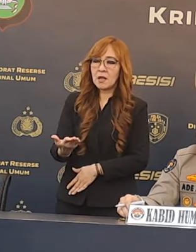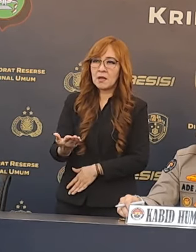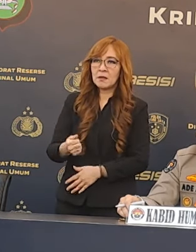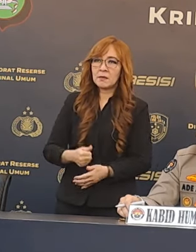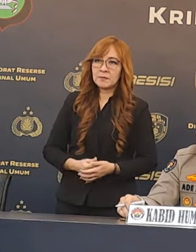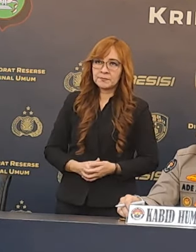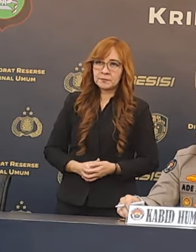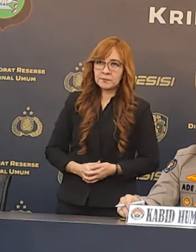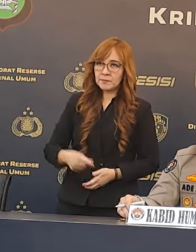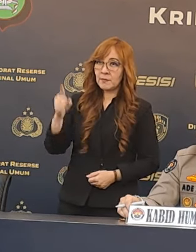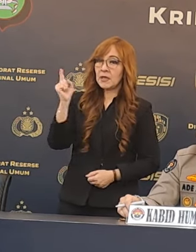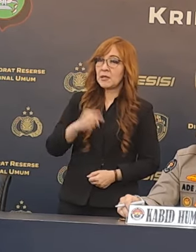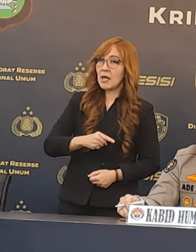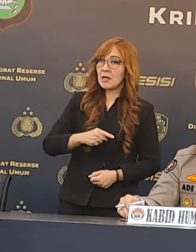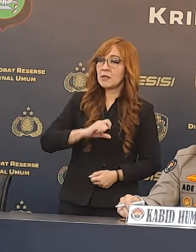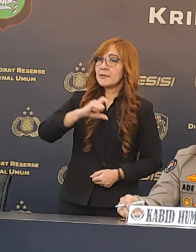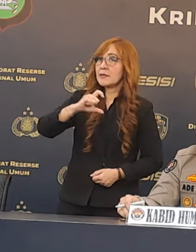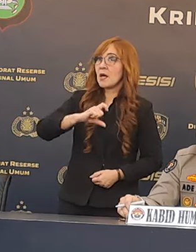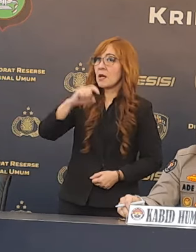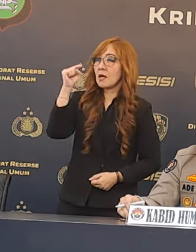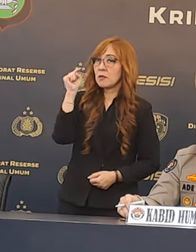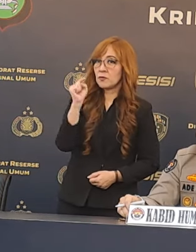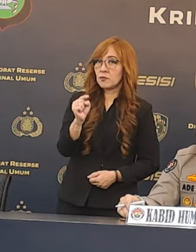Dari modus operandi tersebut,